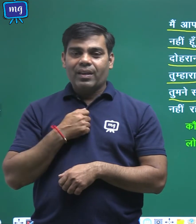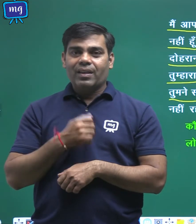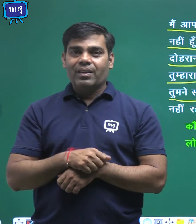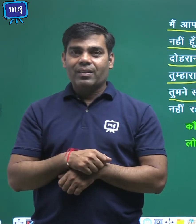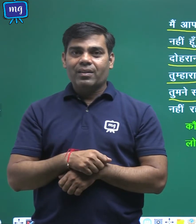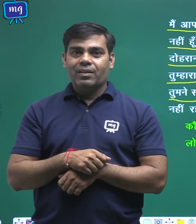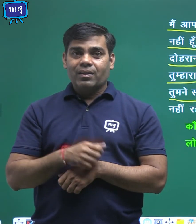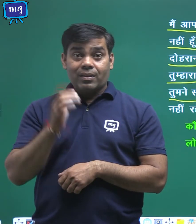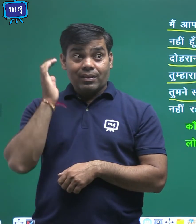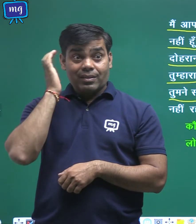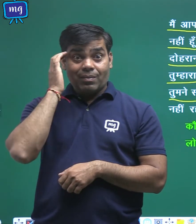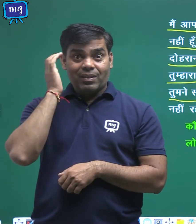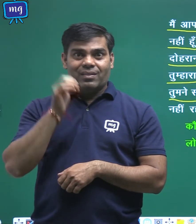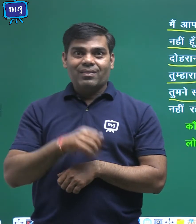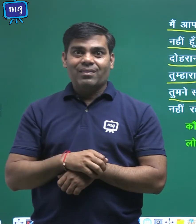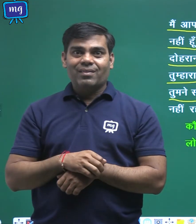समझ